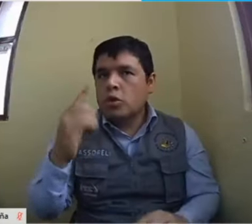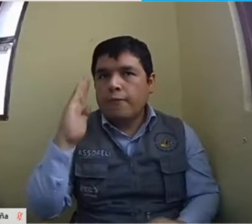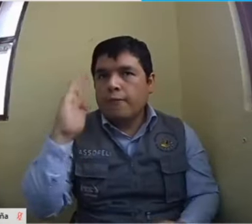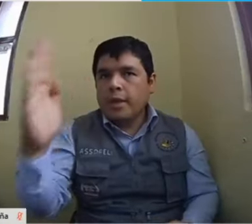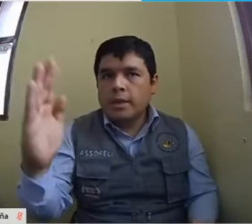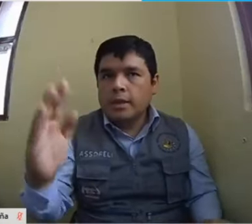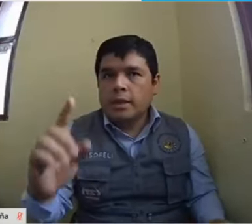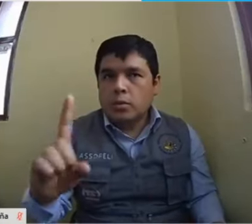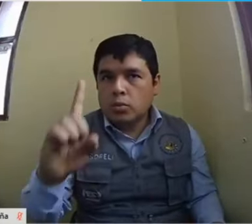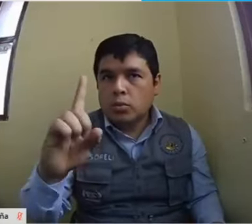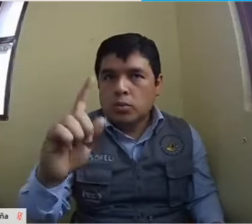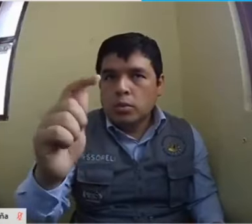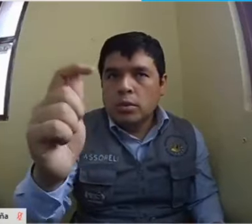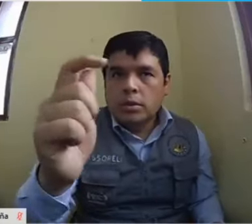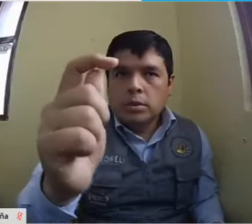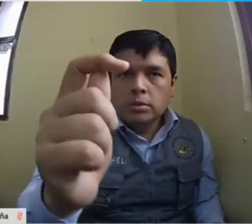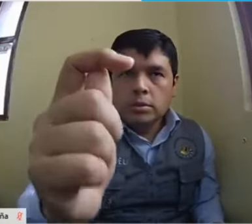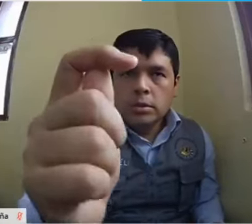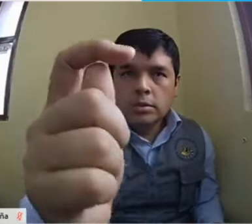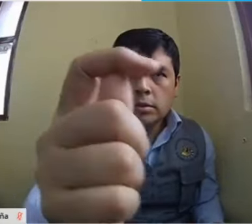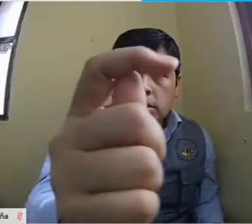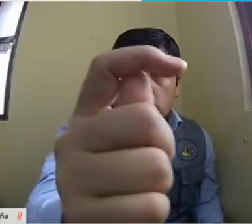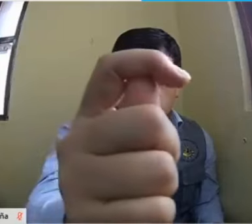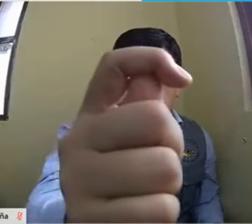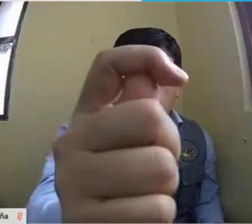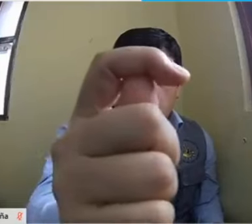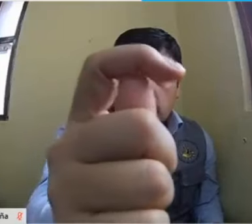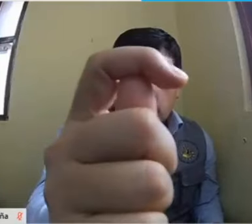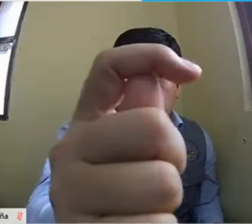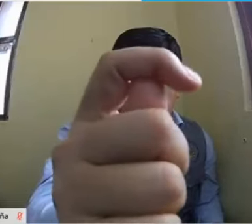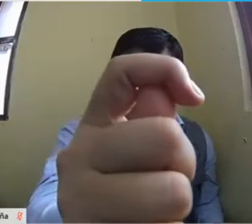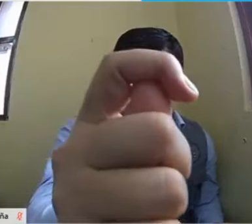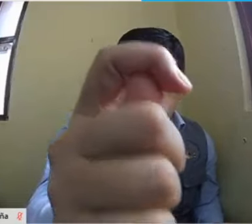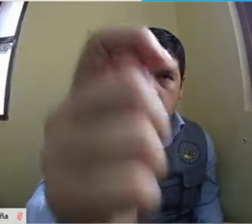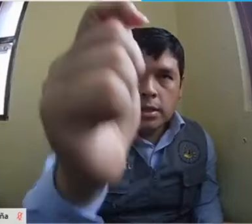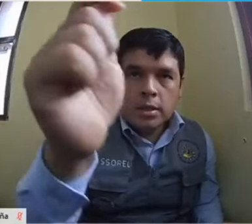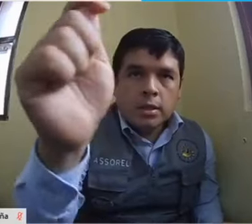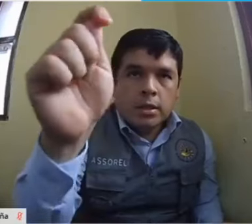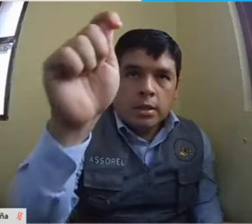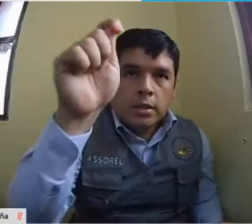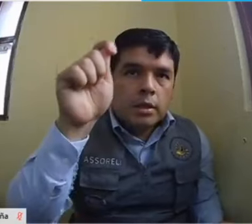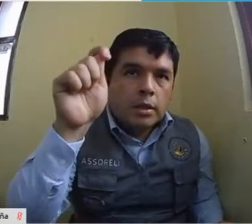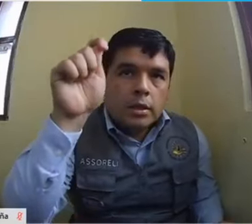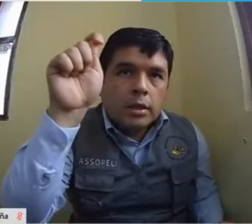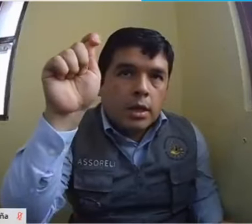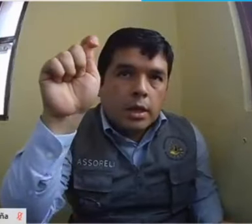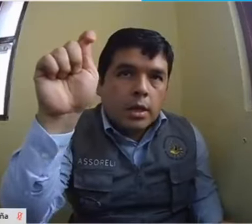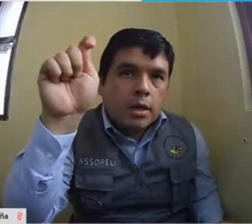No, ahí no se utiliza el género, precisa Ronald. De frente, la letra T